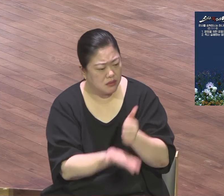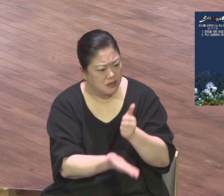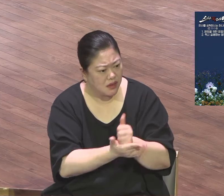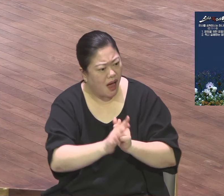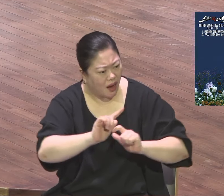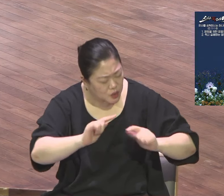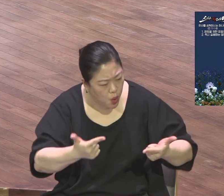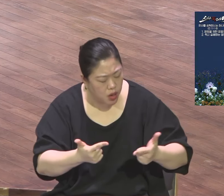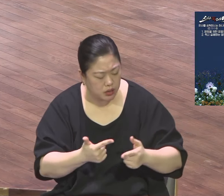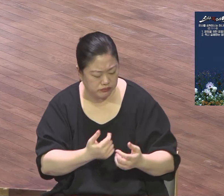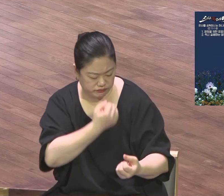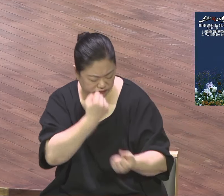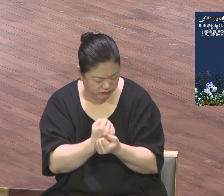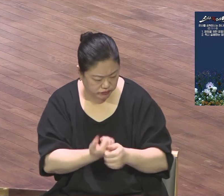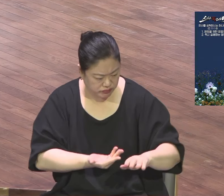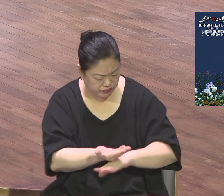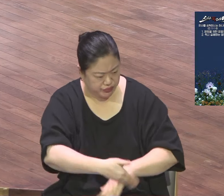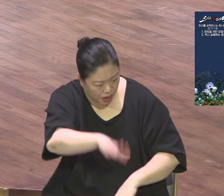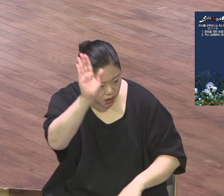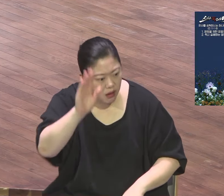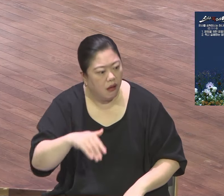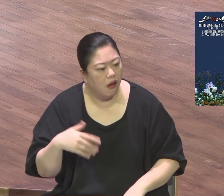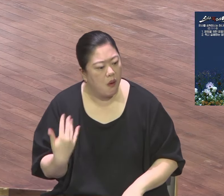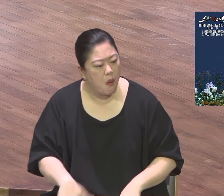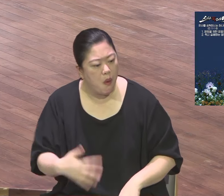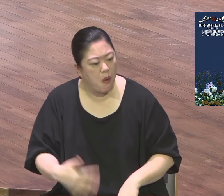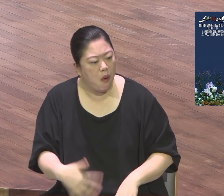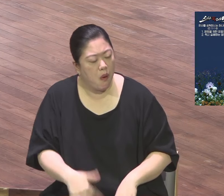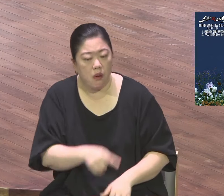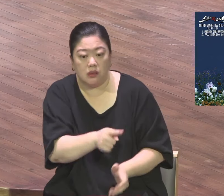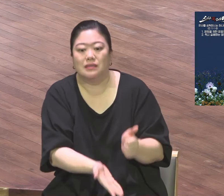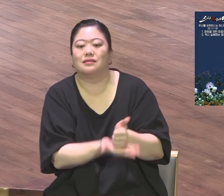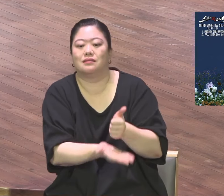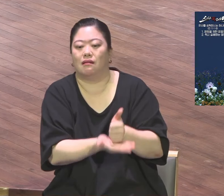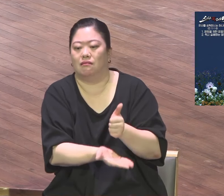아멘. 이게 응답받는 자세예요. 응답받는. 이 성격이